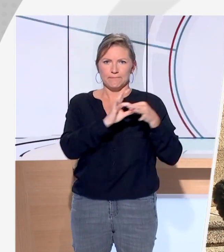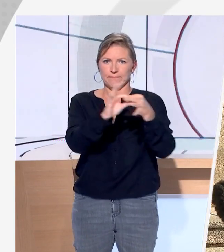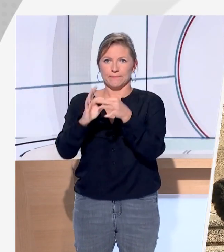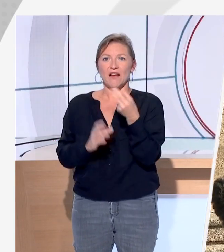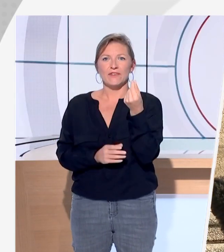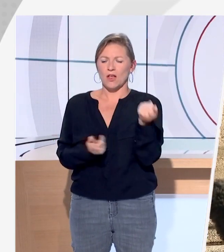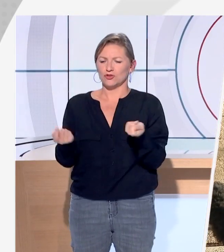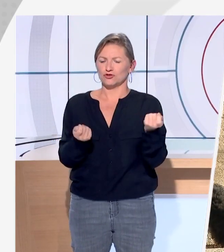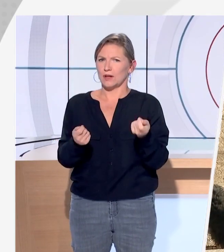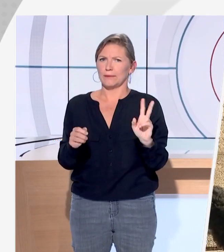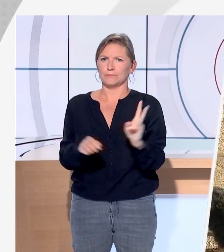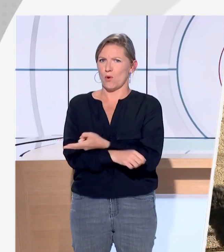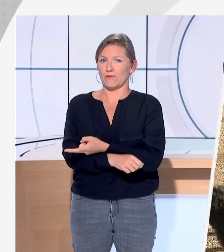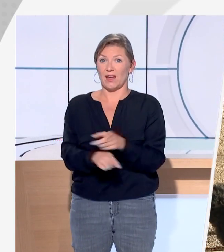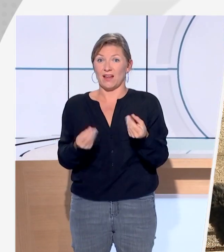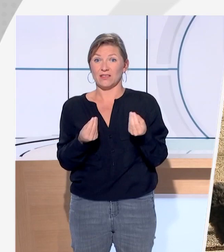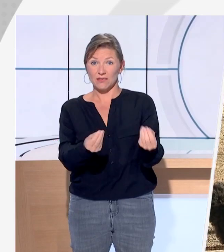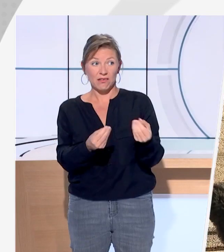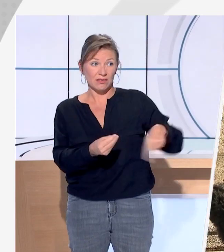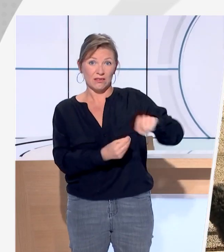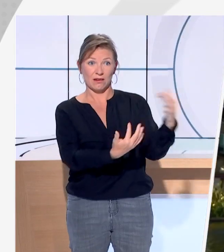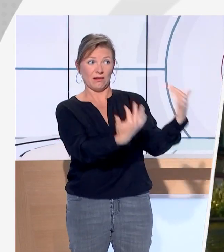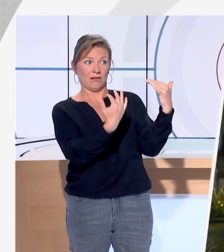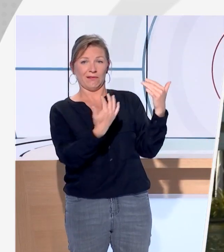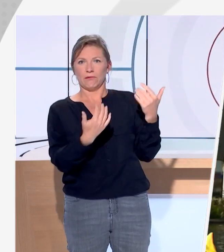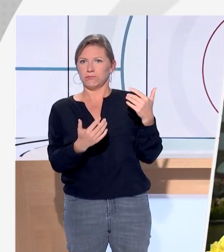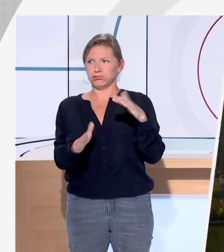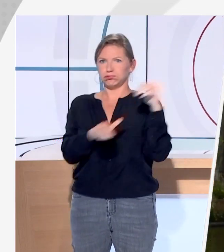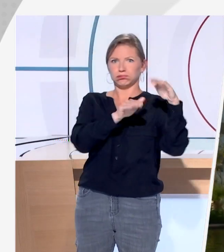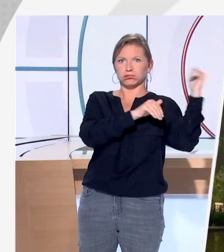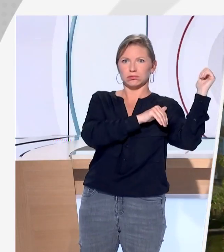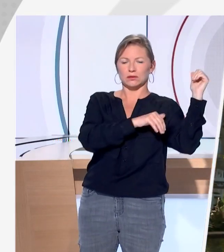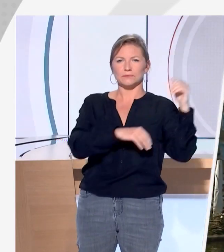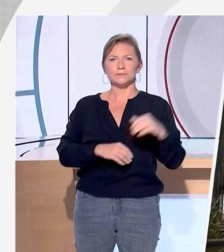l'intercommunalité et un frein pour l'attractivité de la ville.